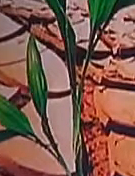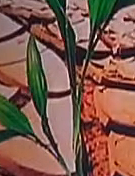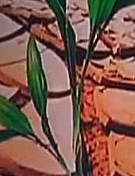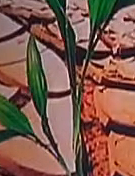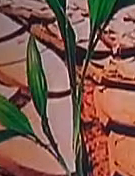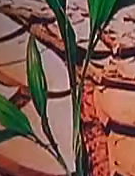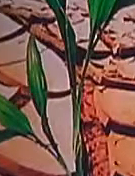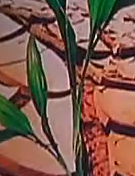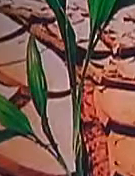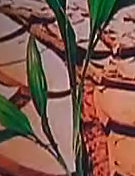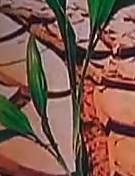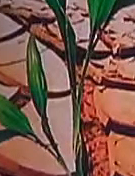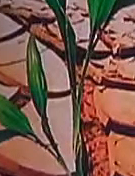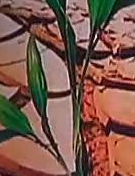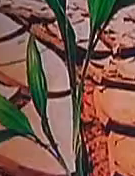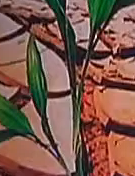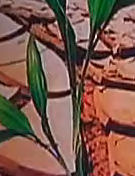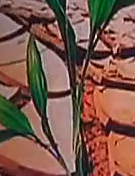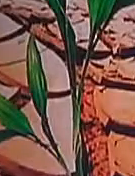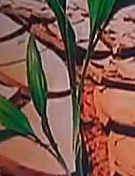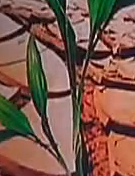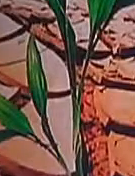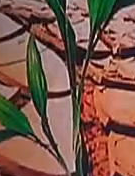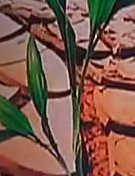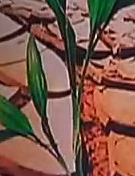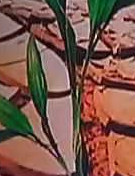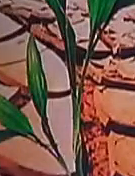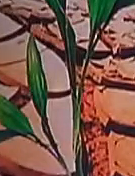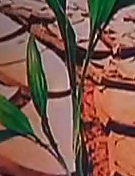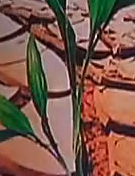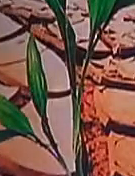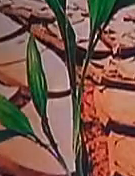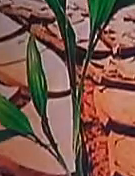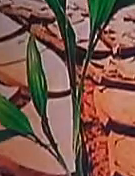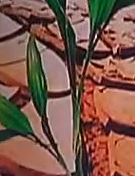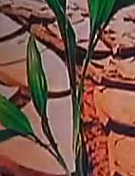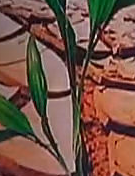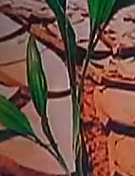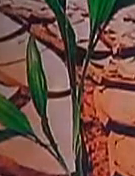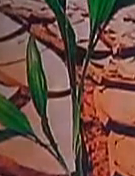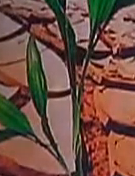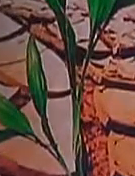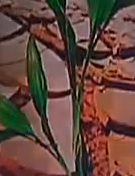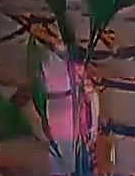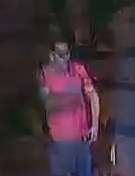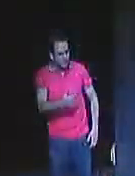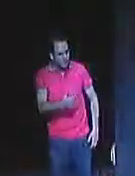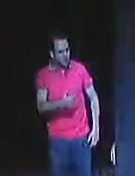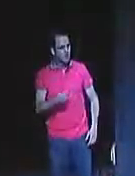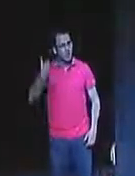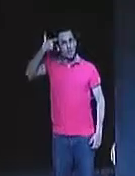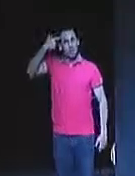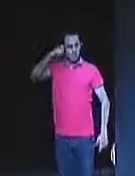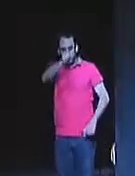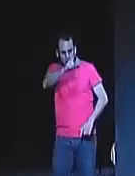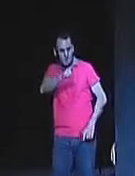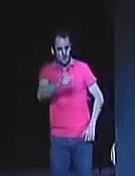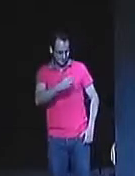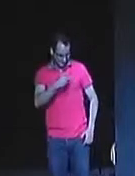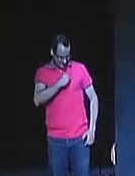fizer isso você sempre vai ficar falando seu e é isso que nós possamos fazer morrer pra nós